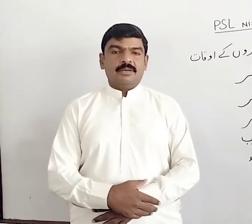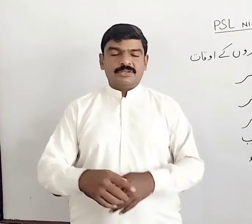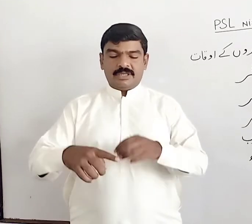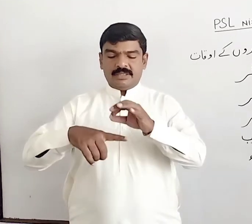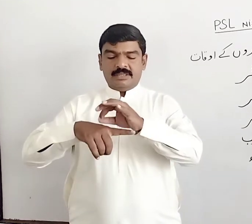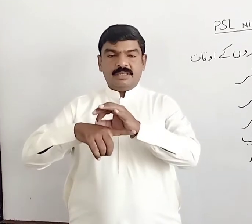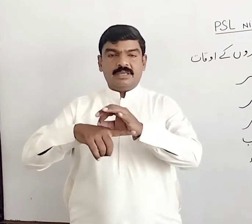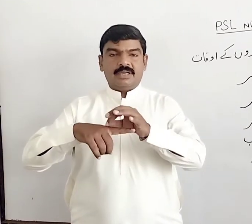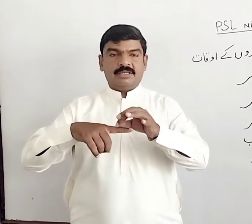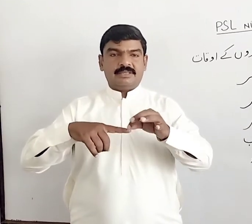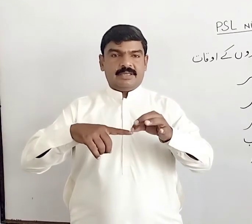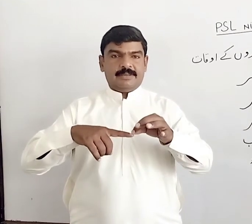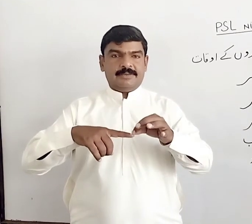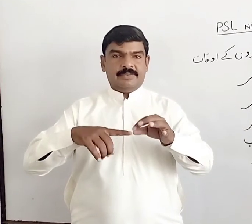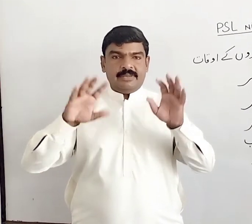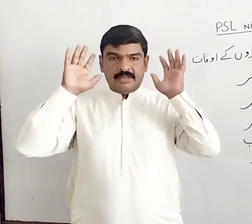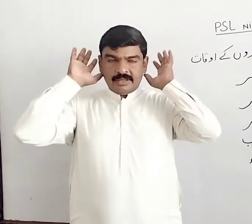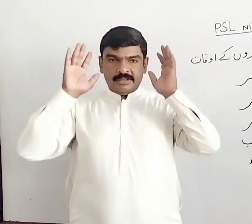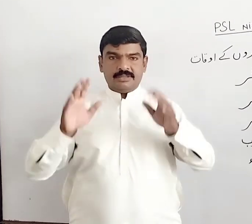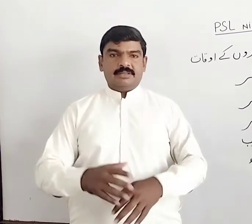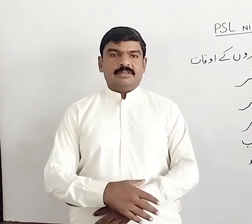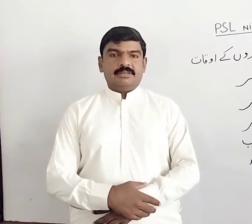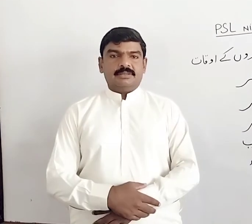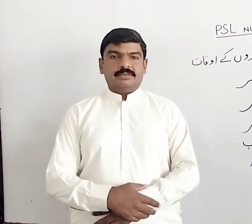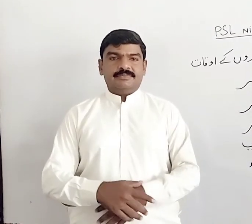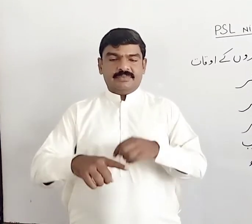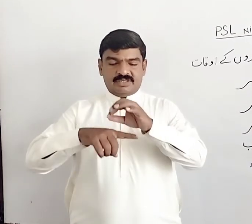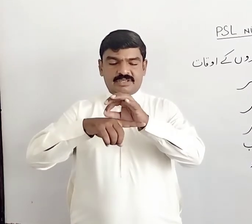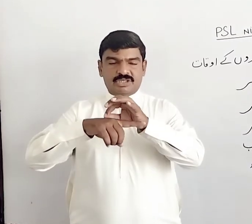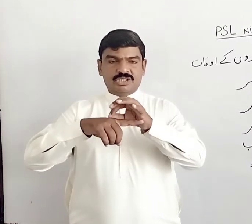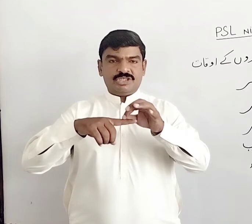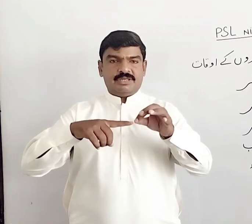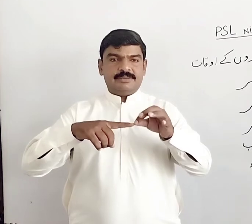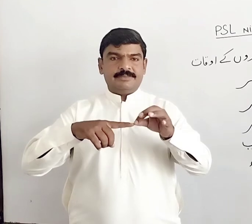اور رات کا سائن، عشاء